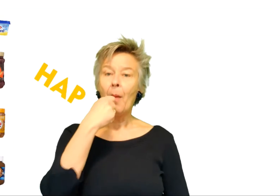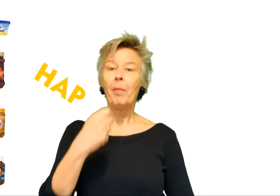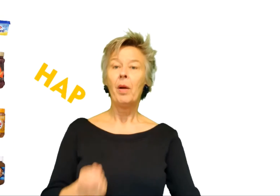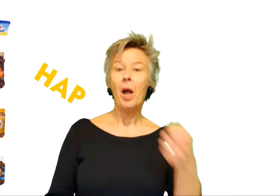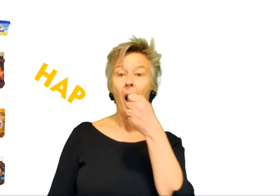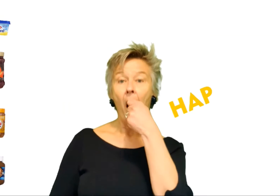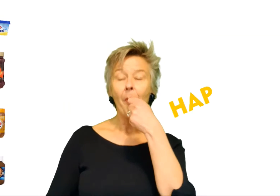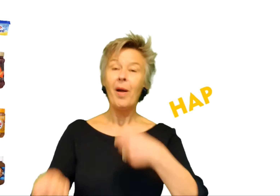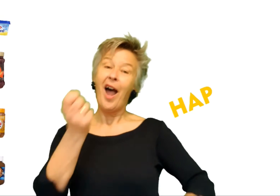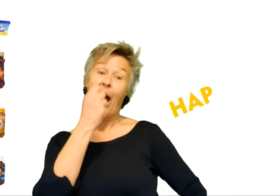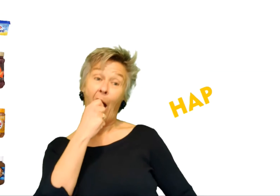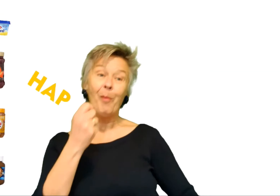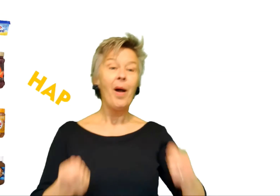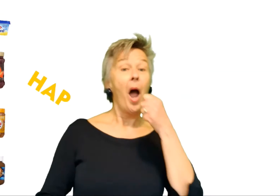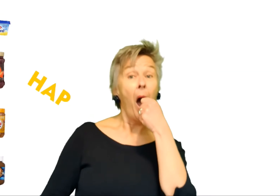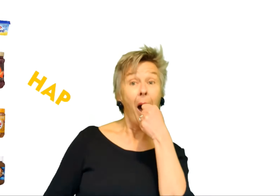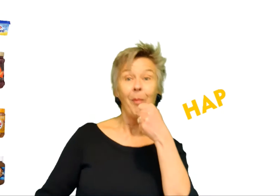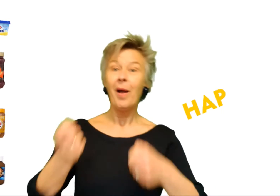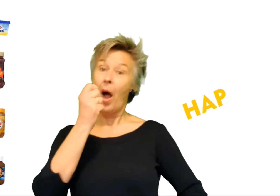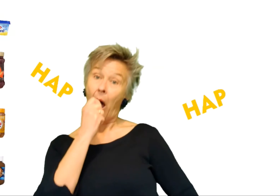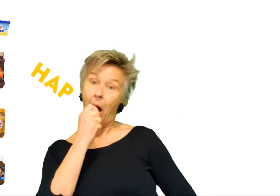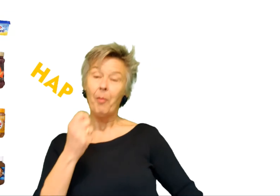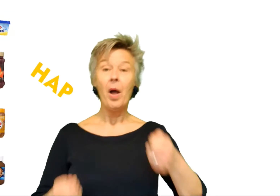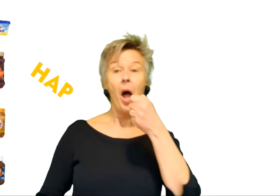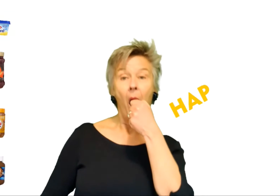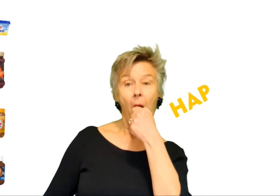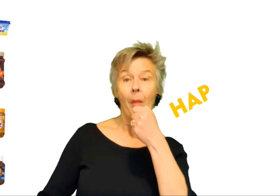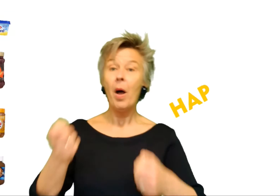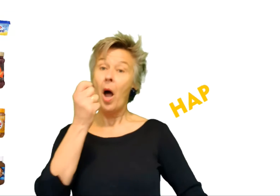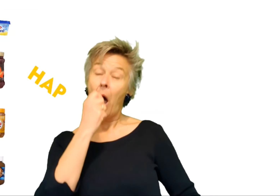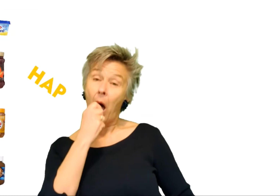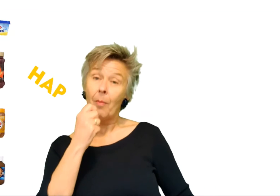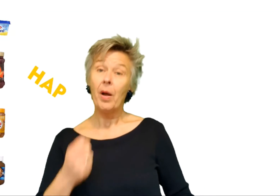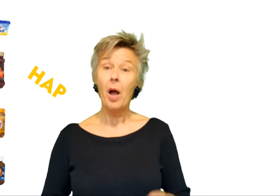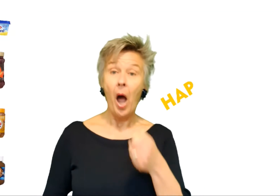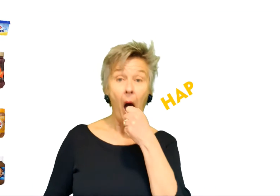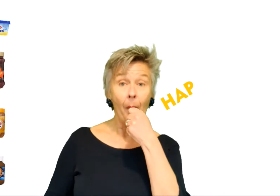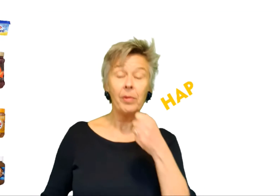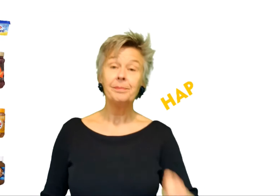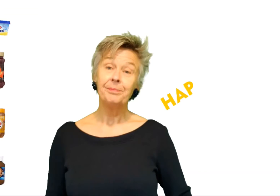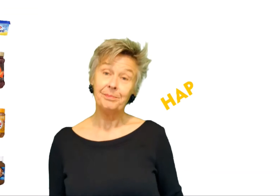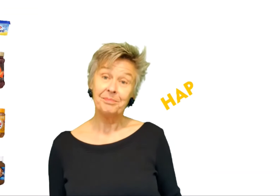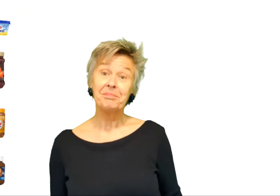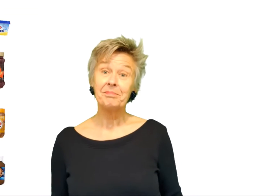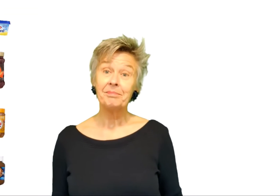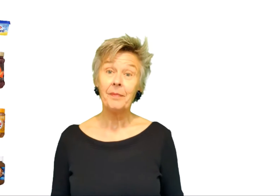Hop, hop, hop, hop, hop, hop, hop, hop, hop, hop.